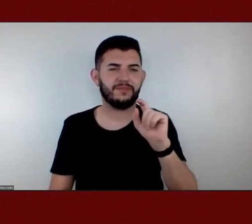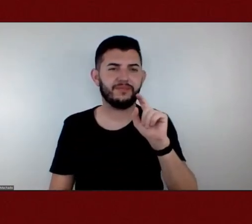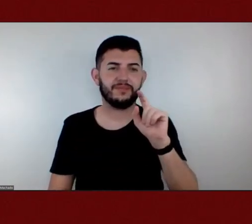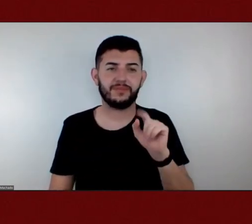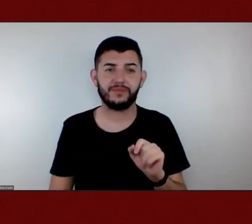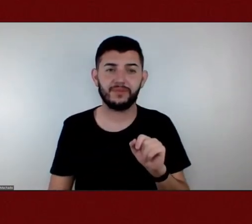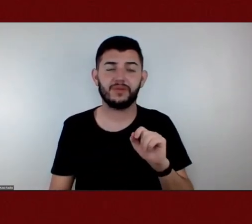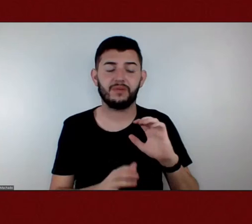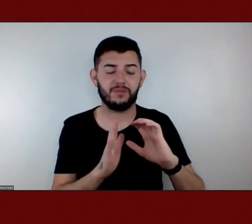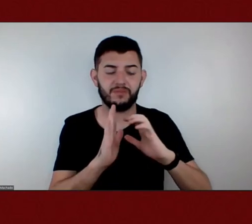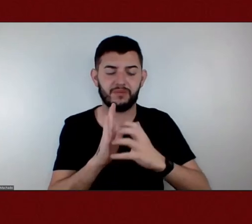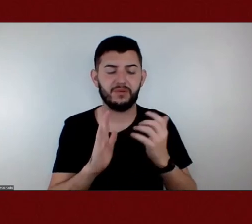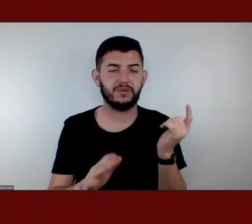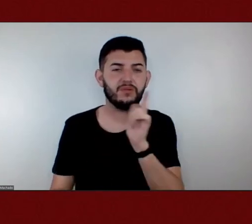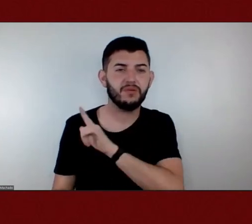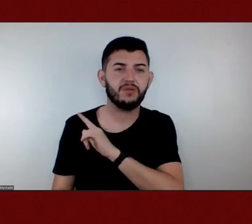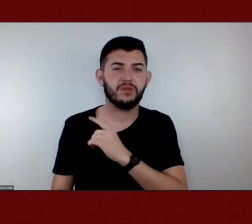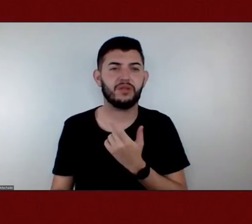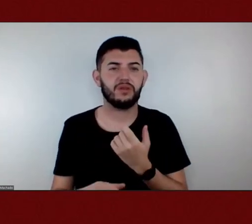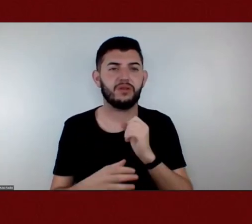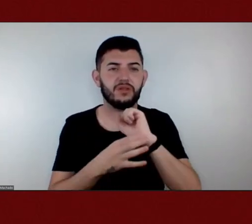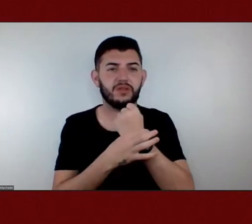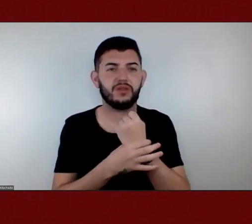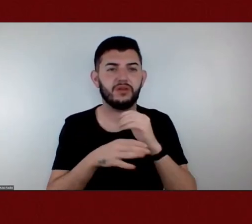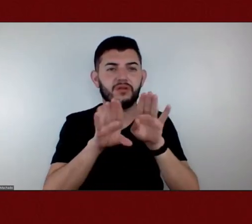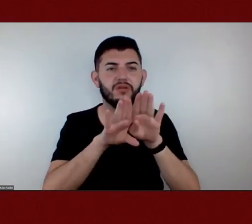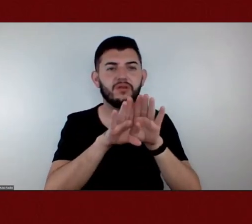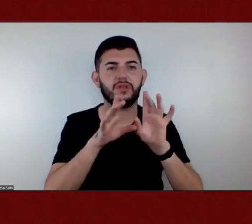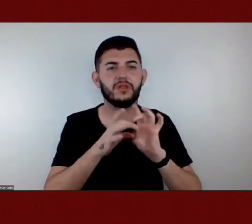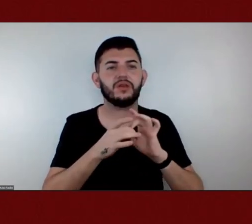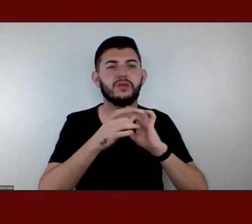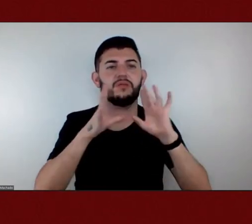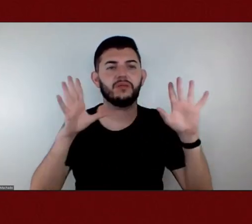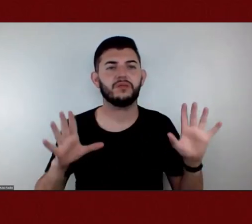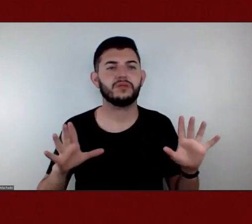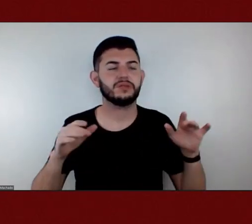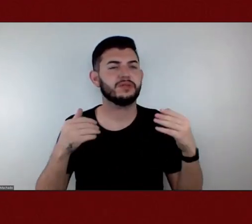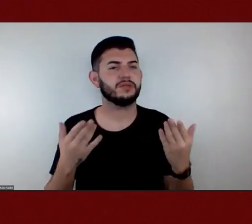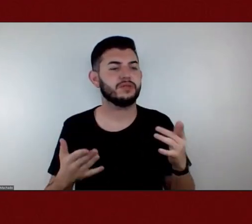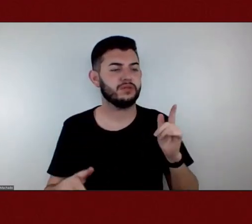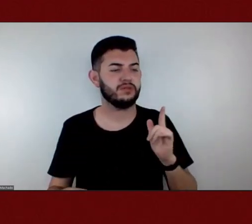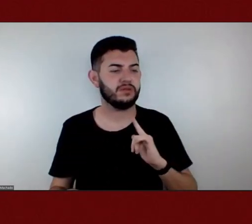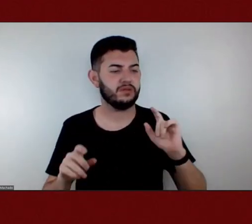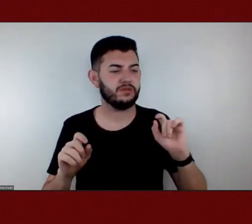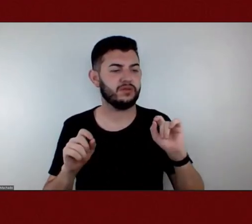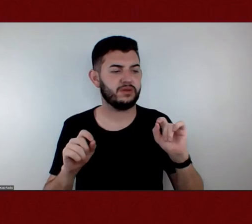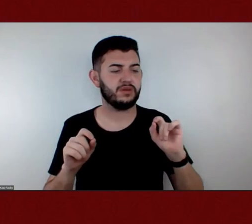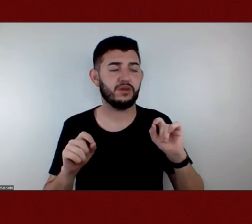democracia, se extinguiu como aquela grande frente democrática